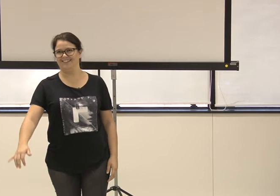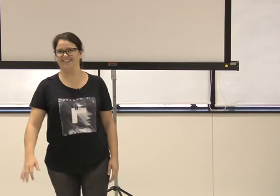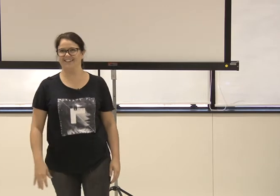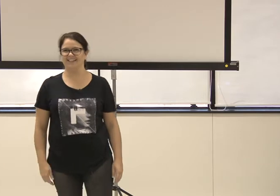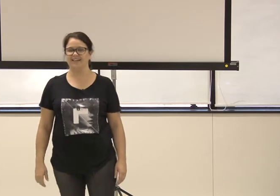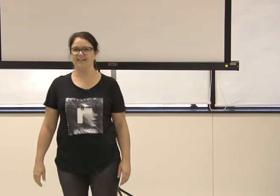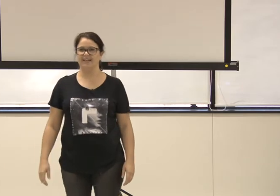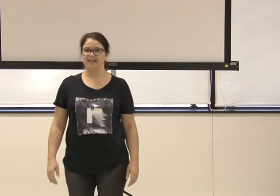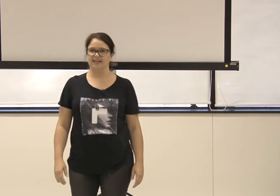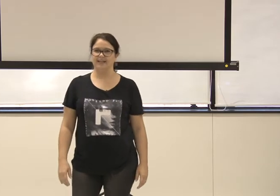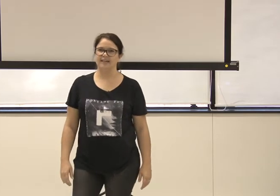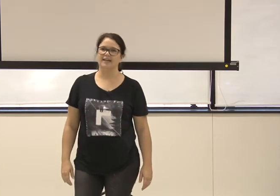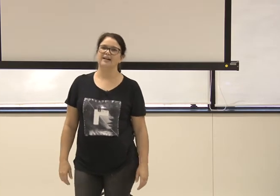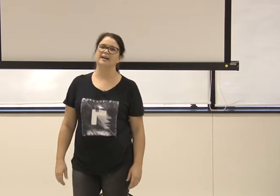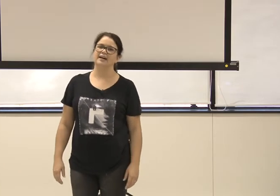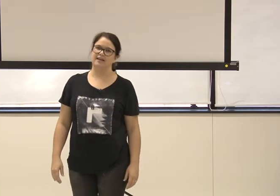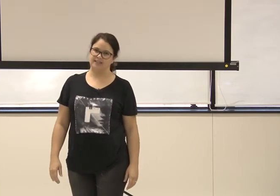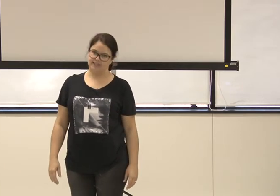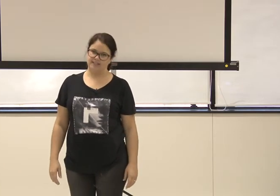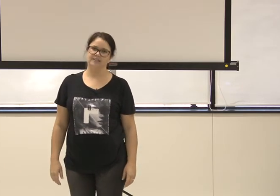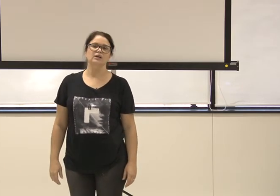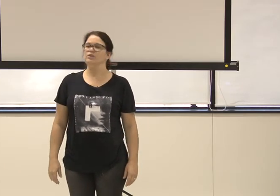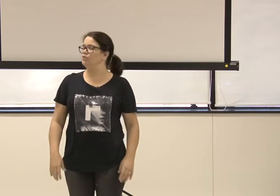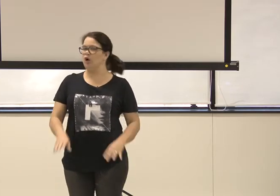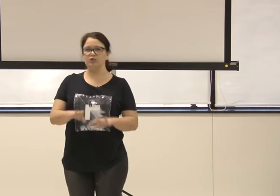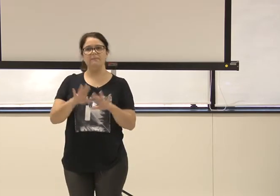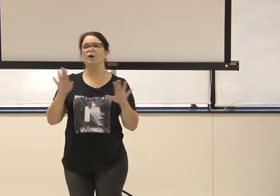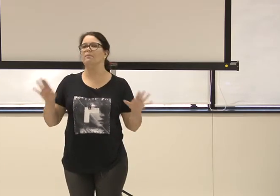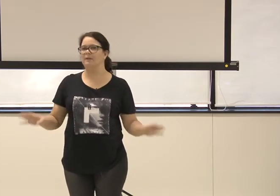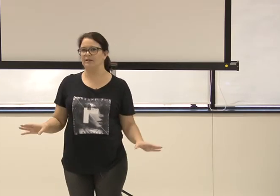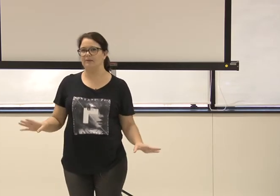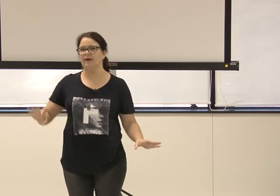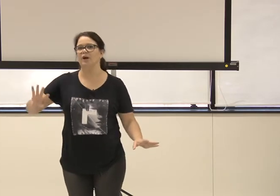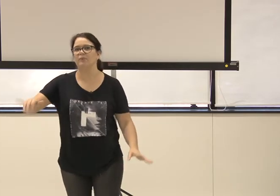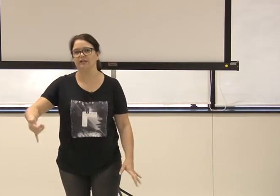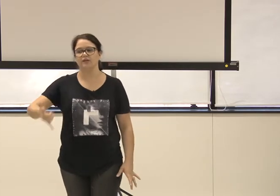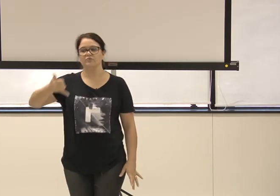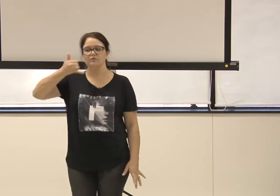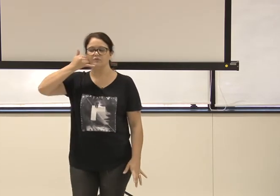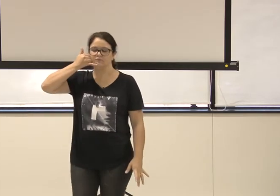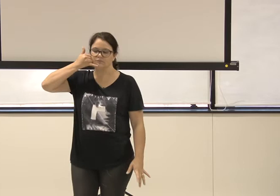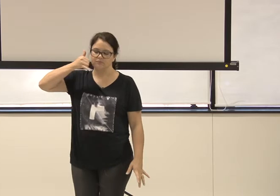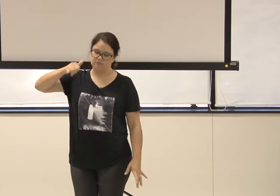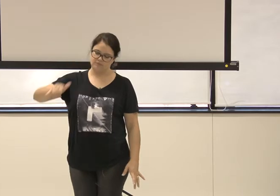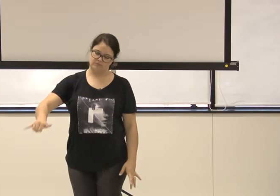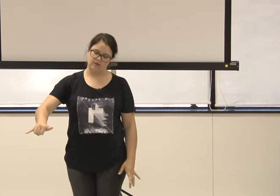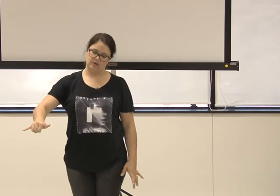ser redundante, mas pra deixar claro. Então, de repente, Não tem problema também. Eu poderia.